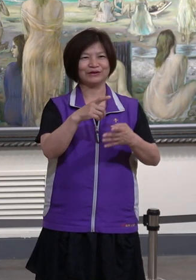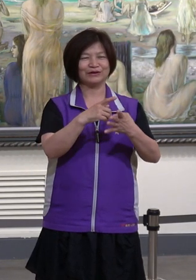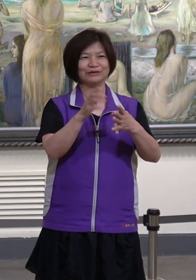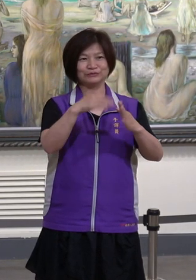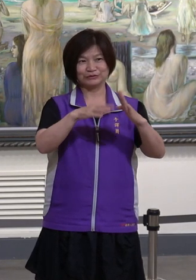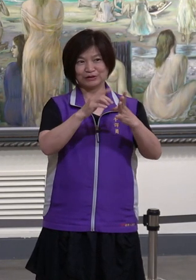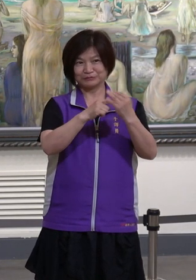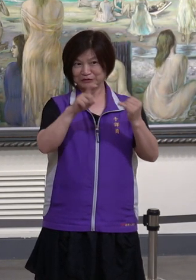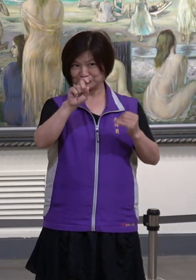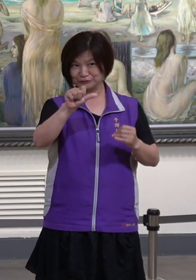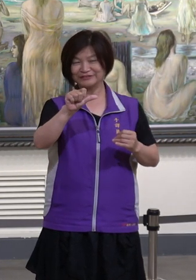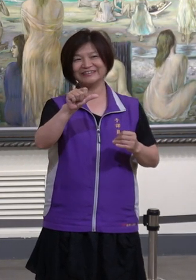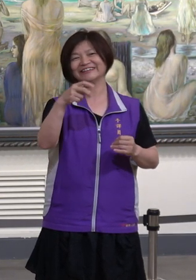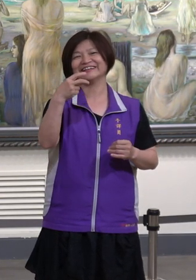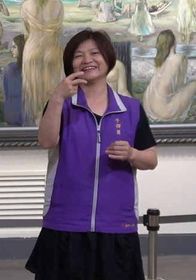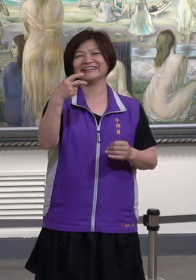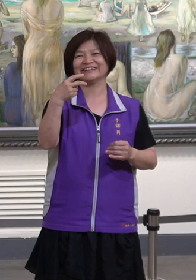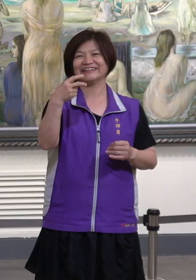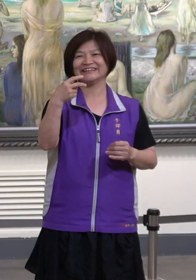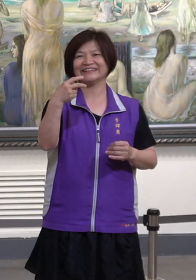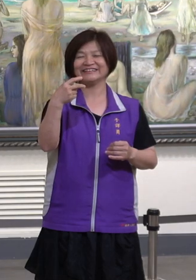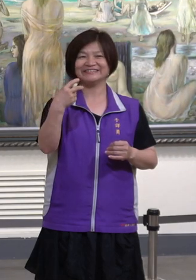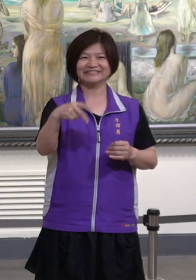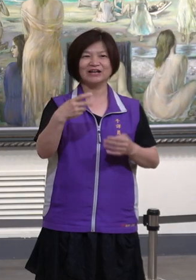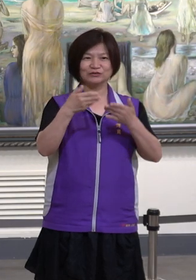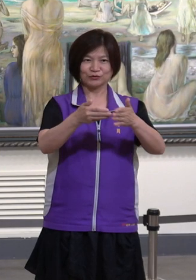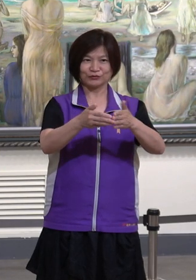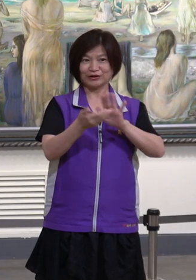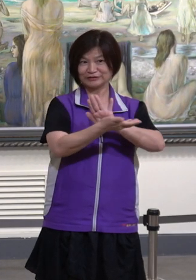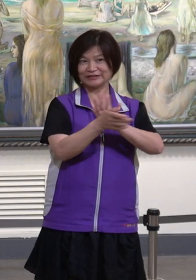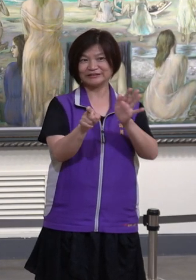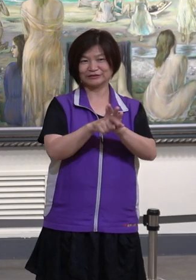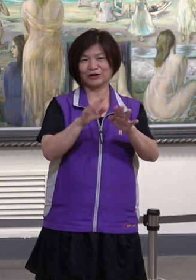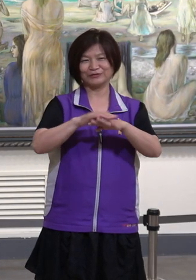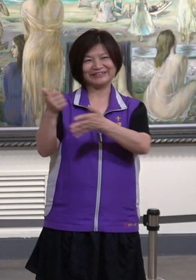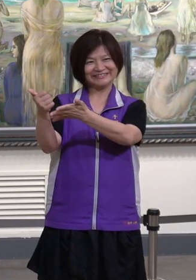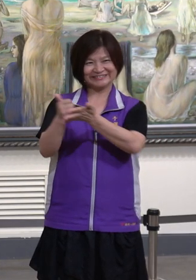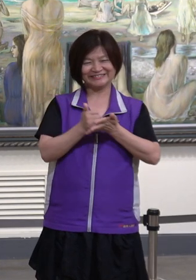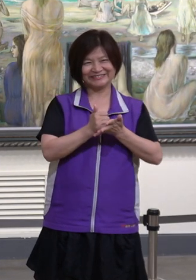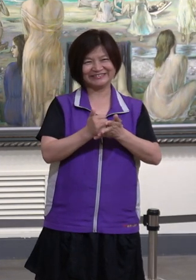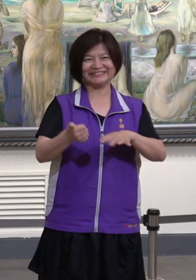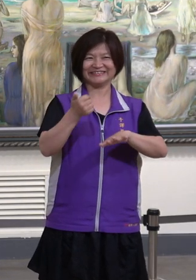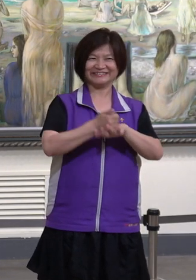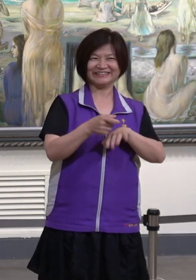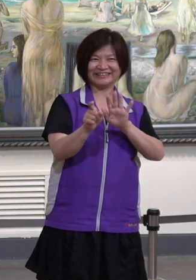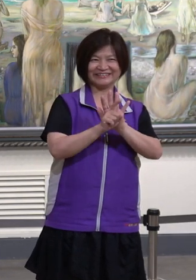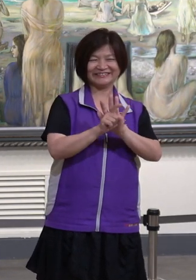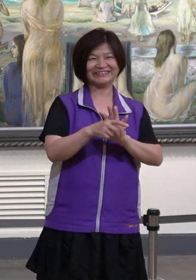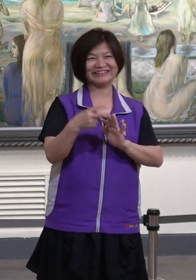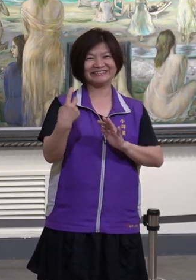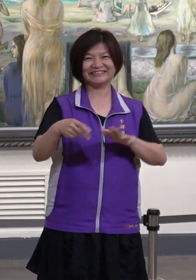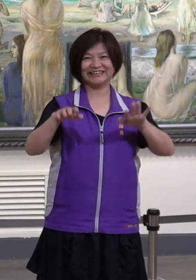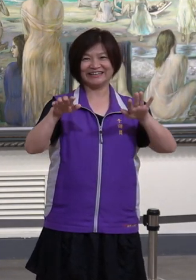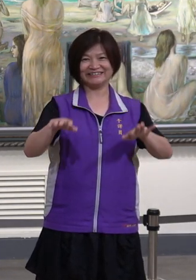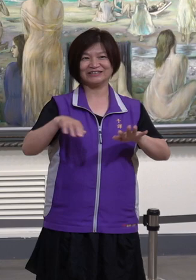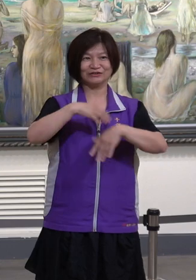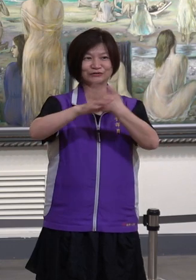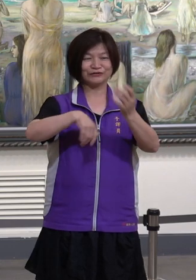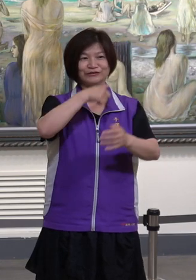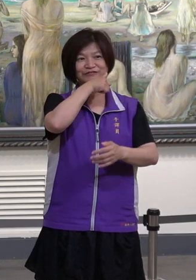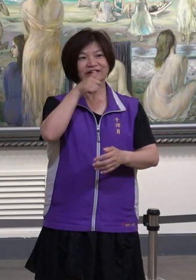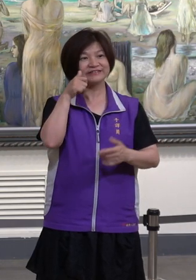的学生在重要的展览的时候，他们会来演奏音乐。另外，这一次手语翻